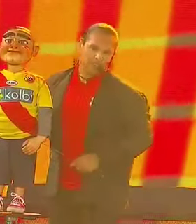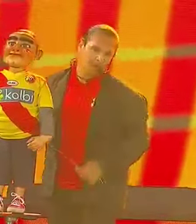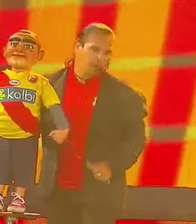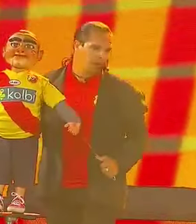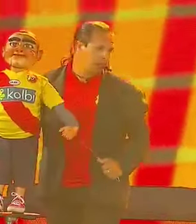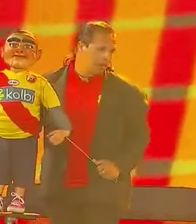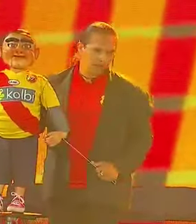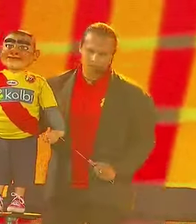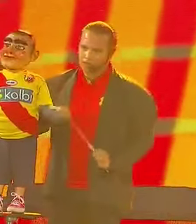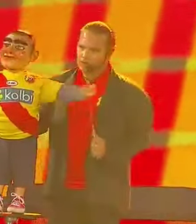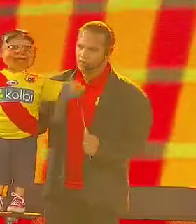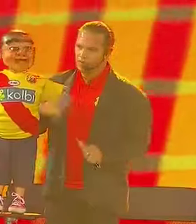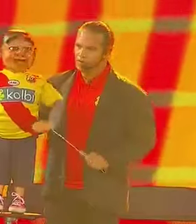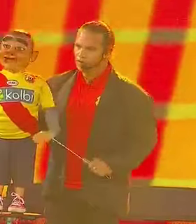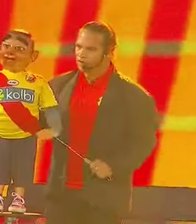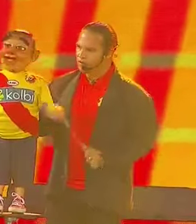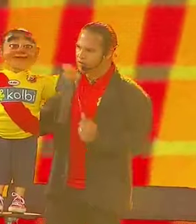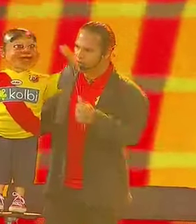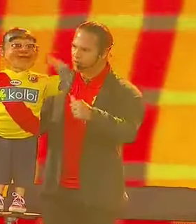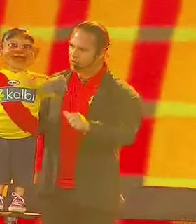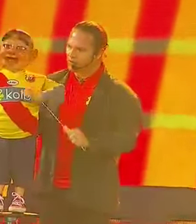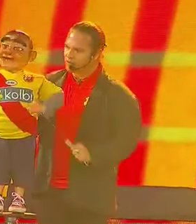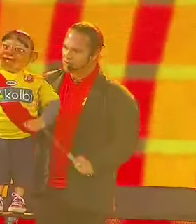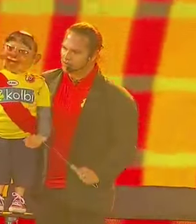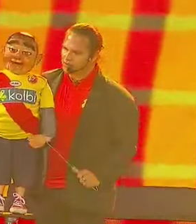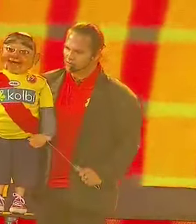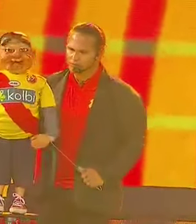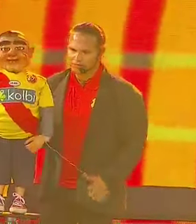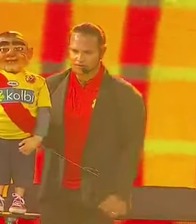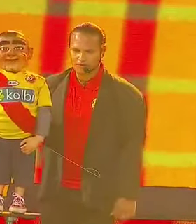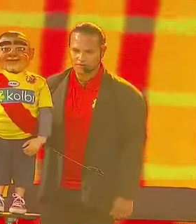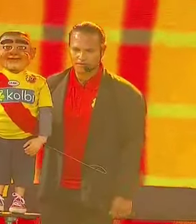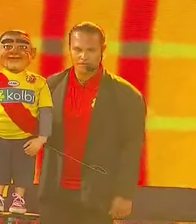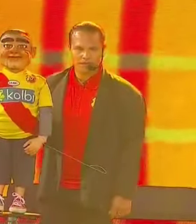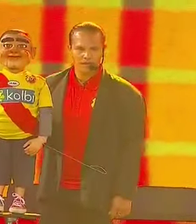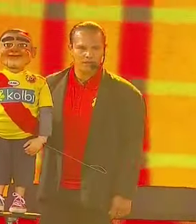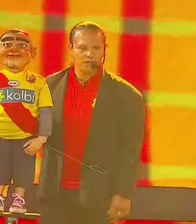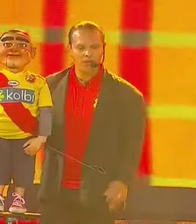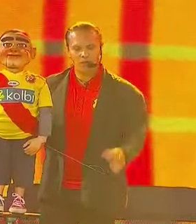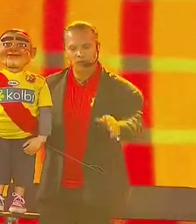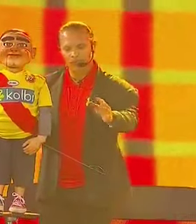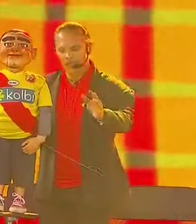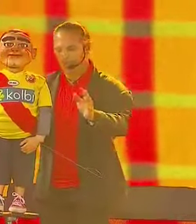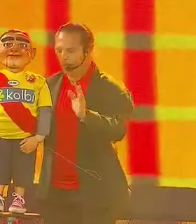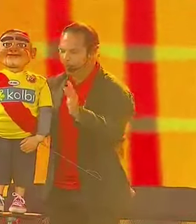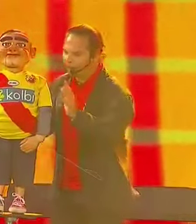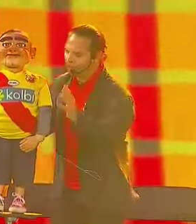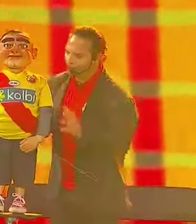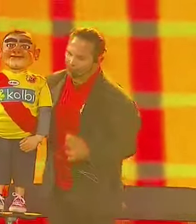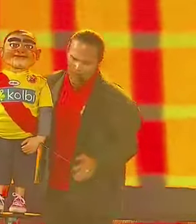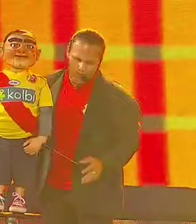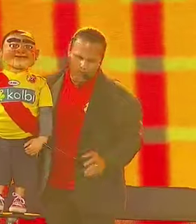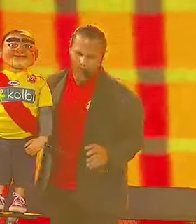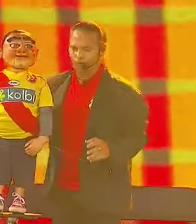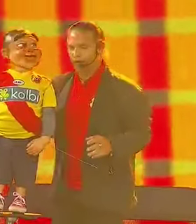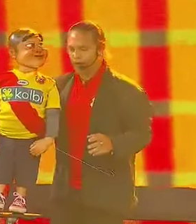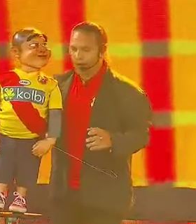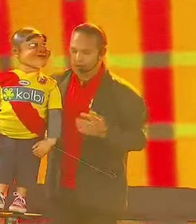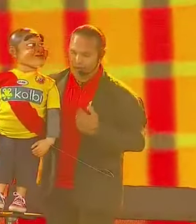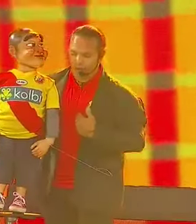habla sin mover los labios. Mentira, eso es lo que hacen las mujeres cuando están chivas. No, chequelo, ponga